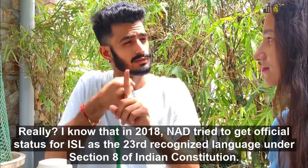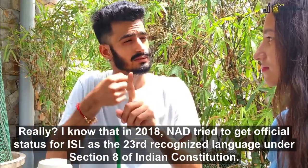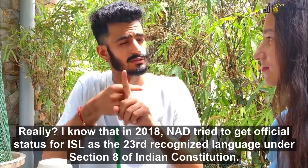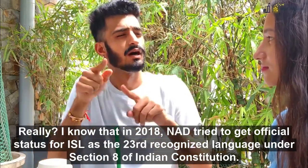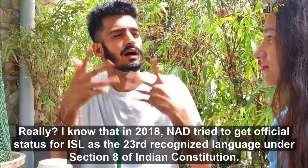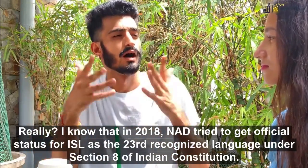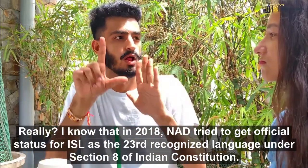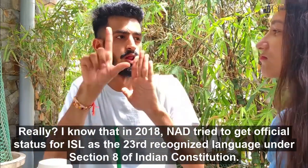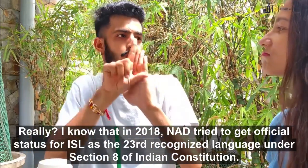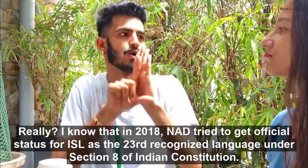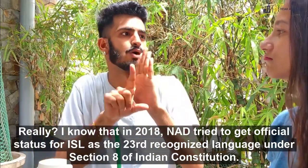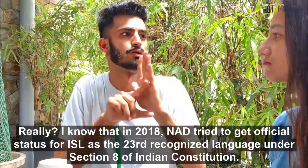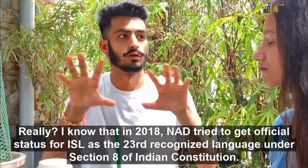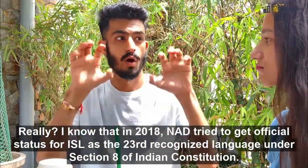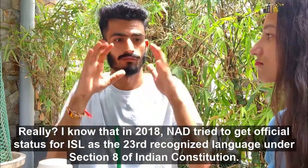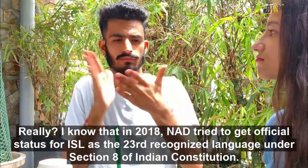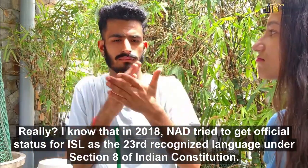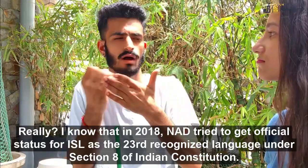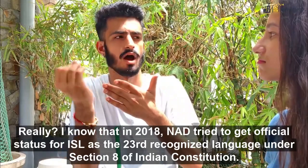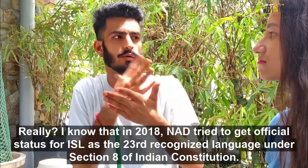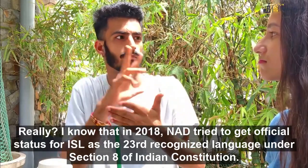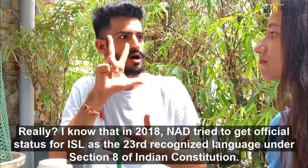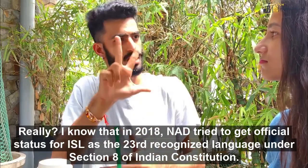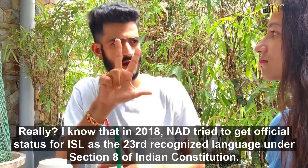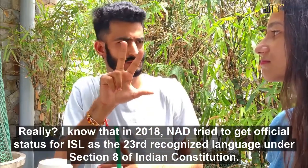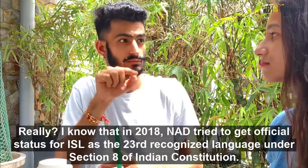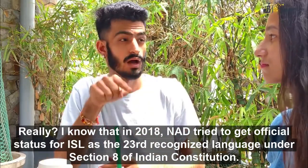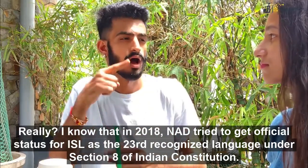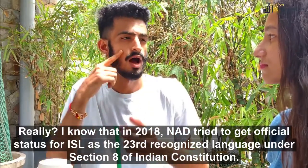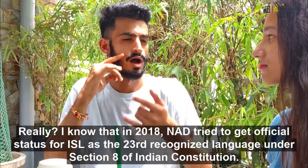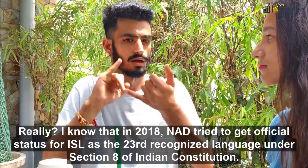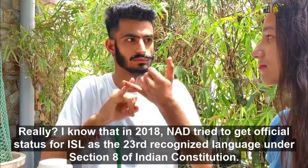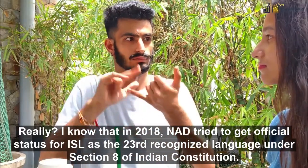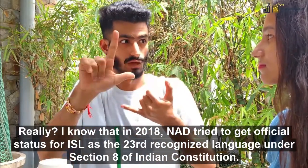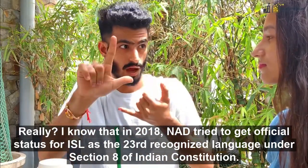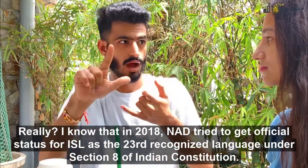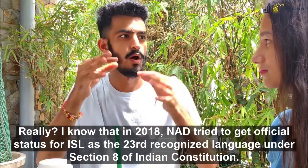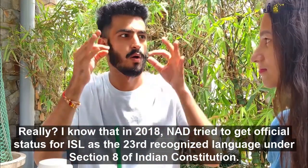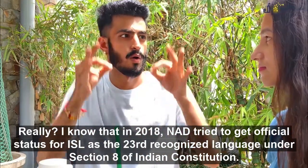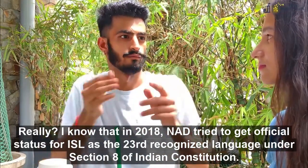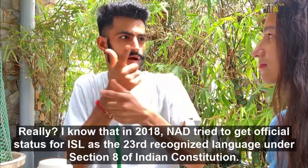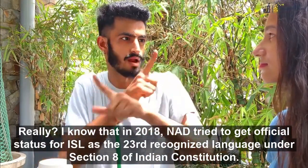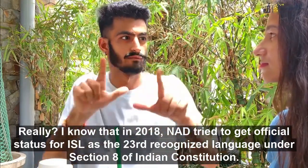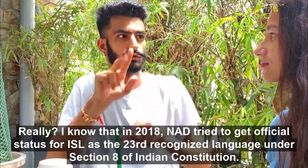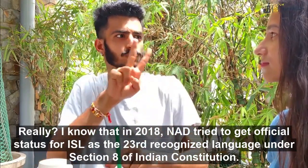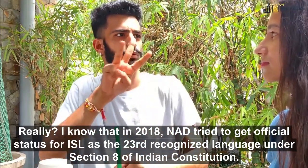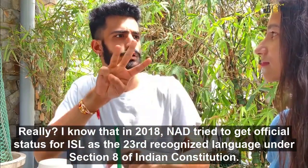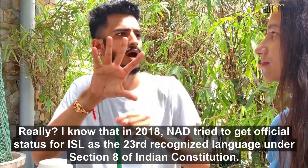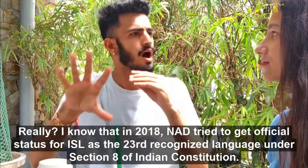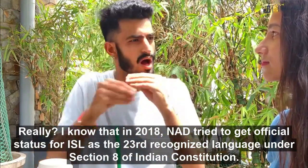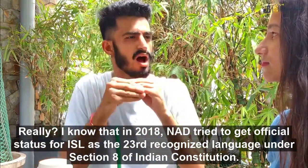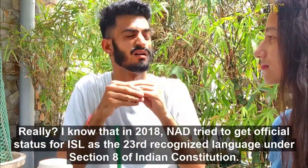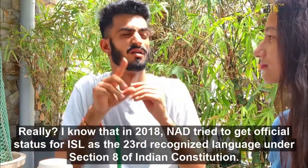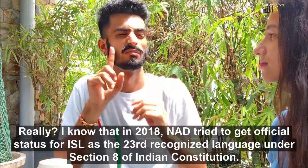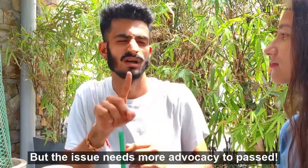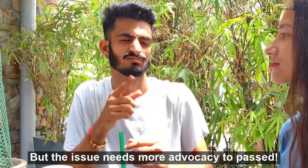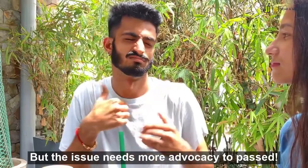में नैड ने सांकेतिक भाषा को एक मानेता प्राप्त करवाने के लिए, ताकि वह हमारे भारत के सम्मिधान